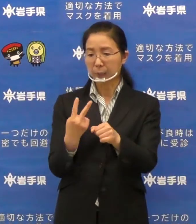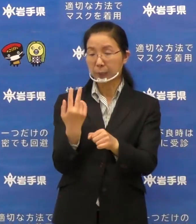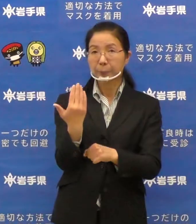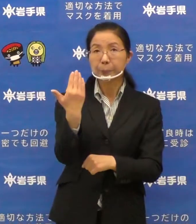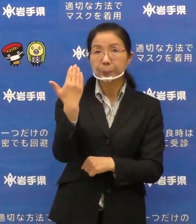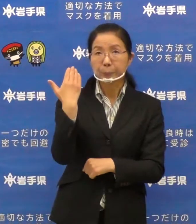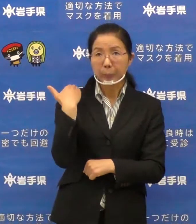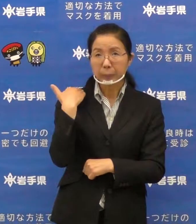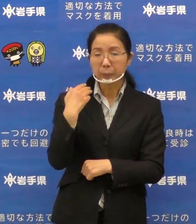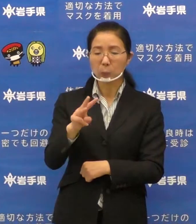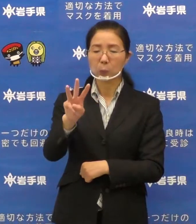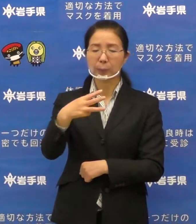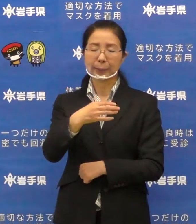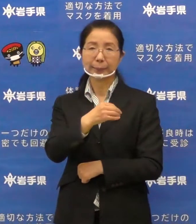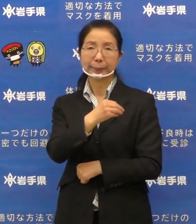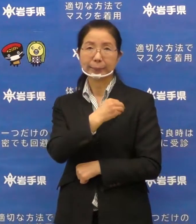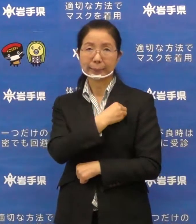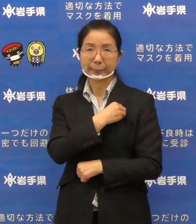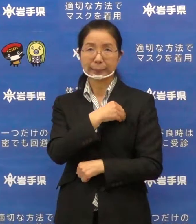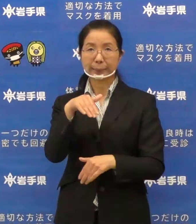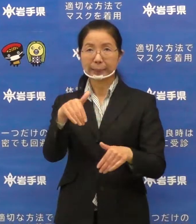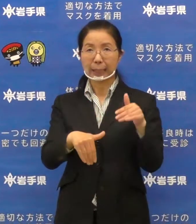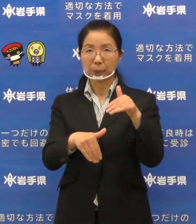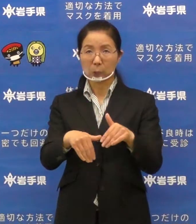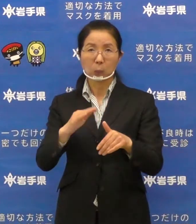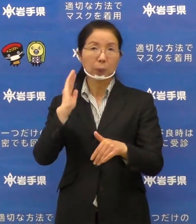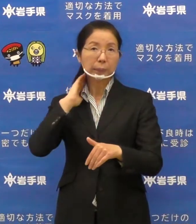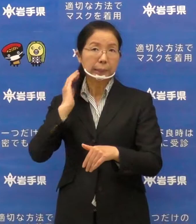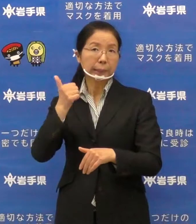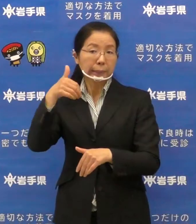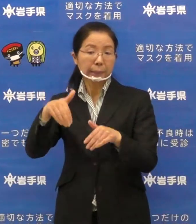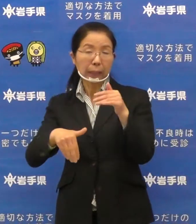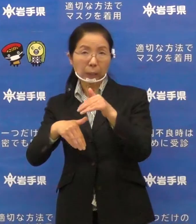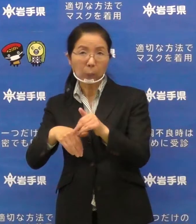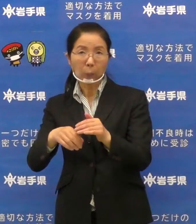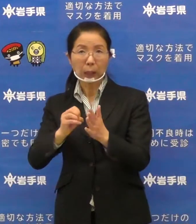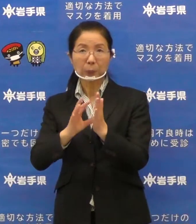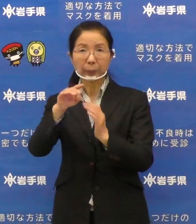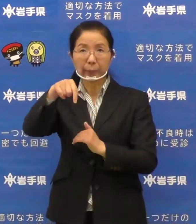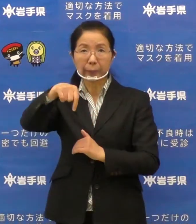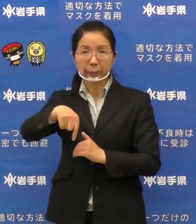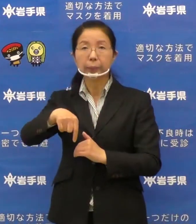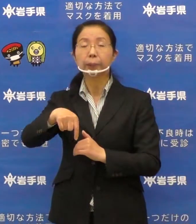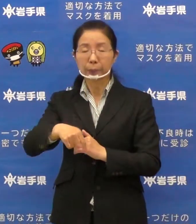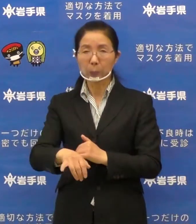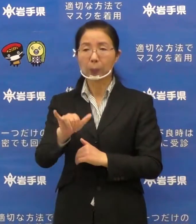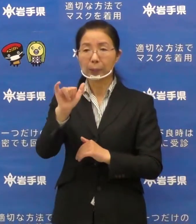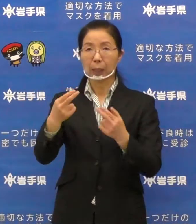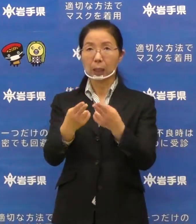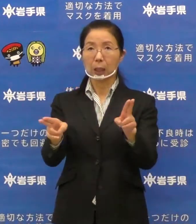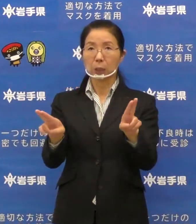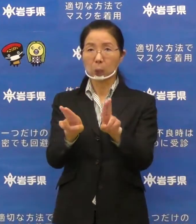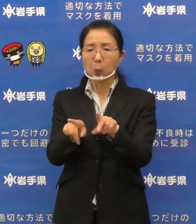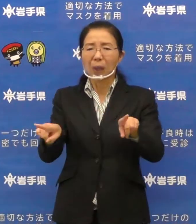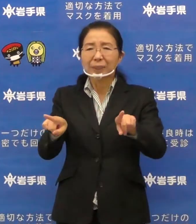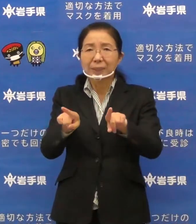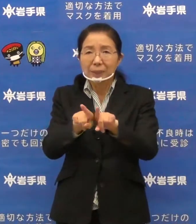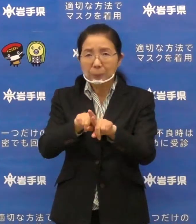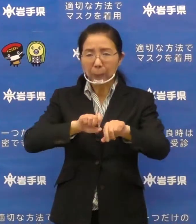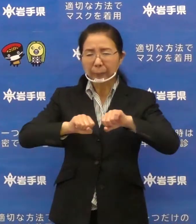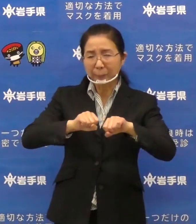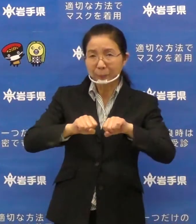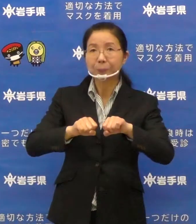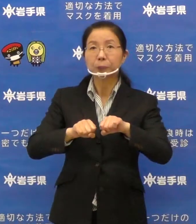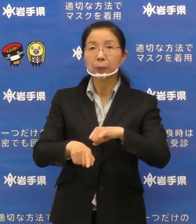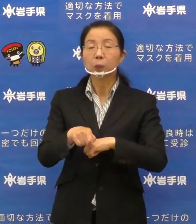2年前の参議院議員選挙と知事選挙が岩手における野党共闘 この最先端で、まあ、知事